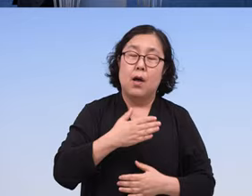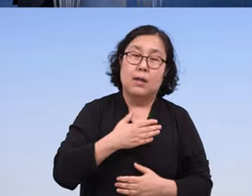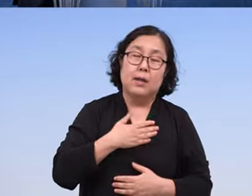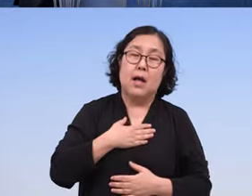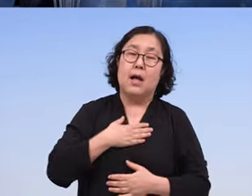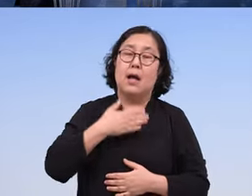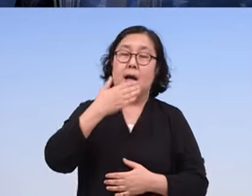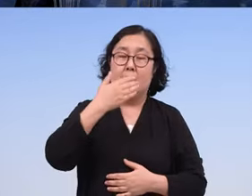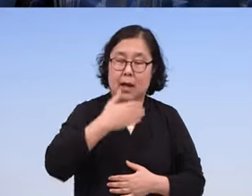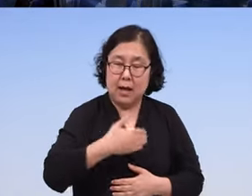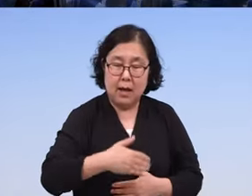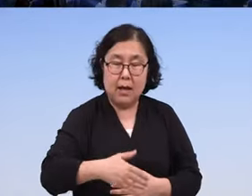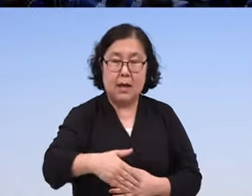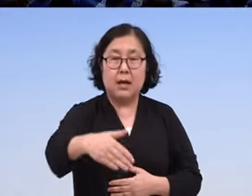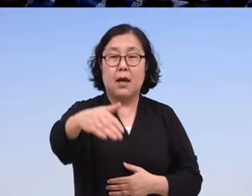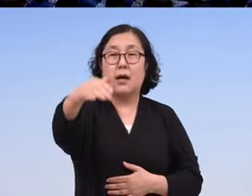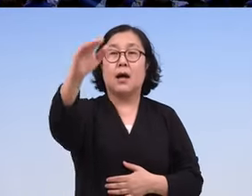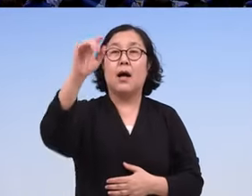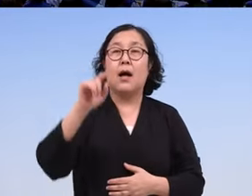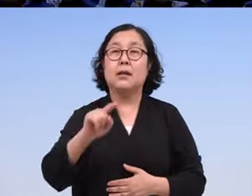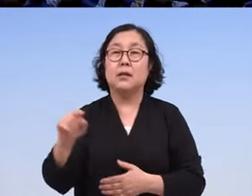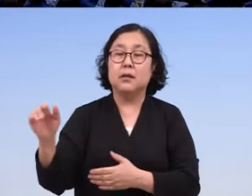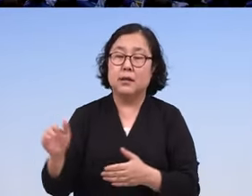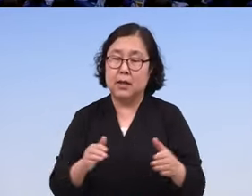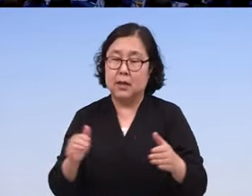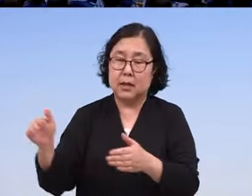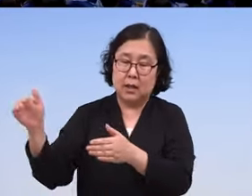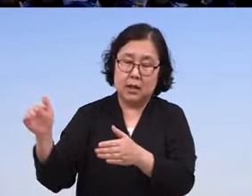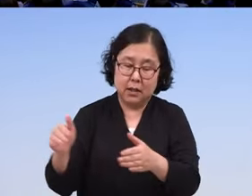나의 가는 이 길 끝에서